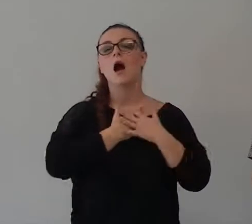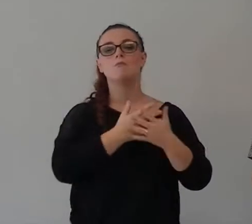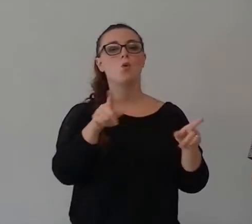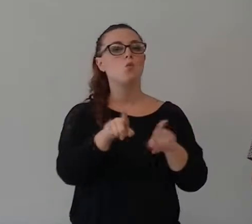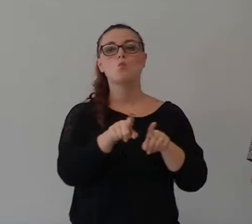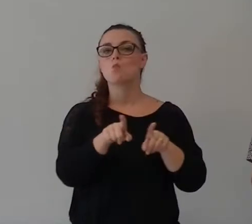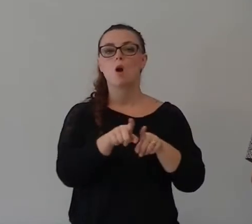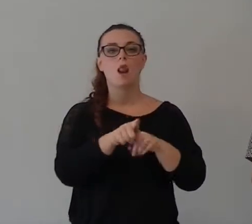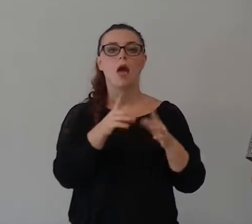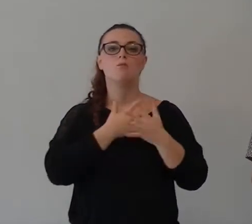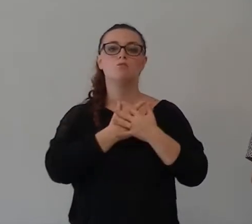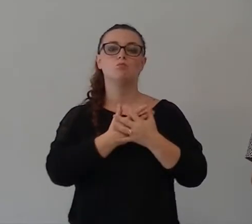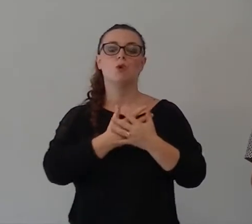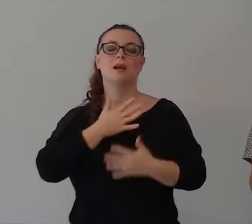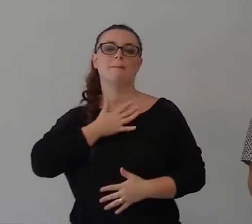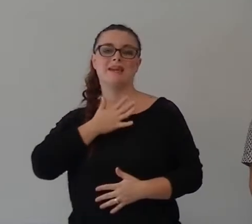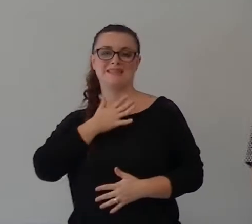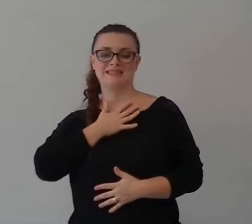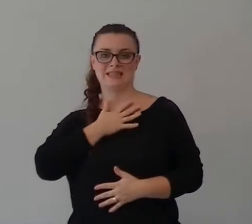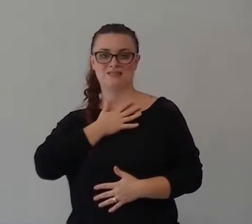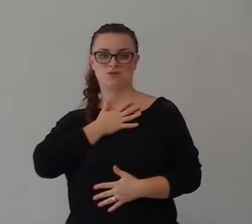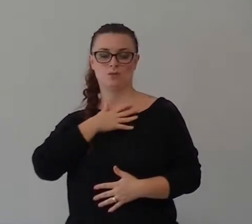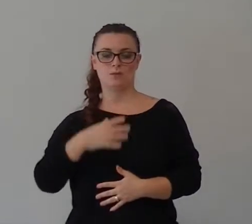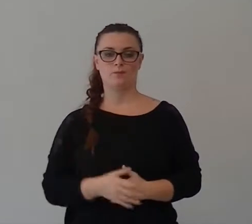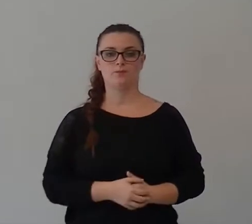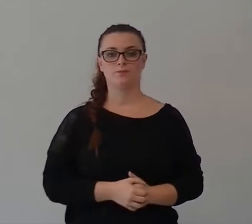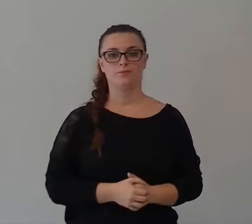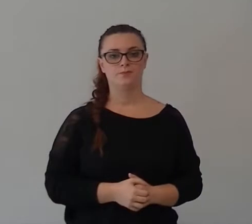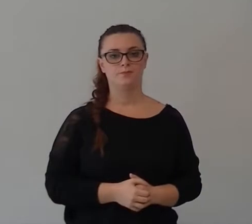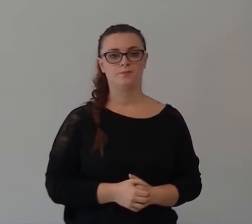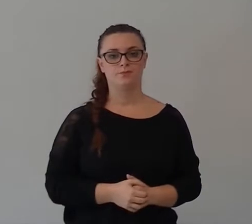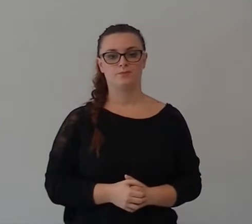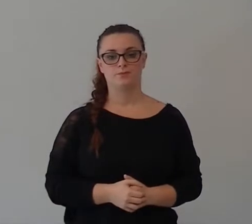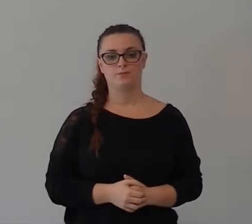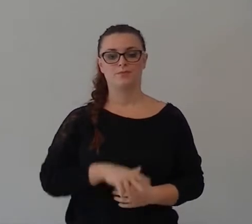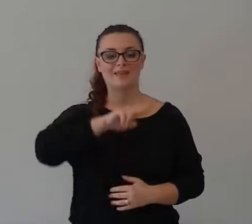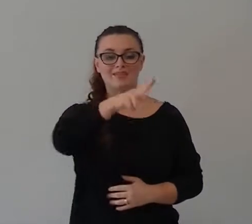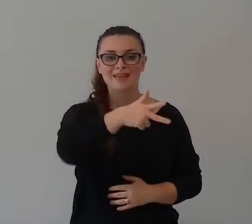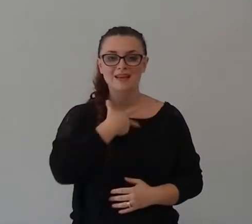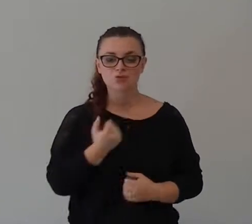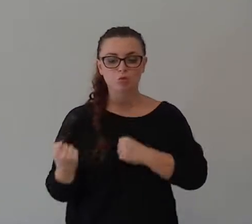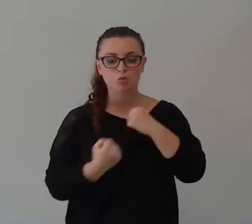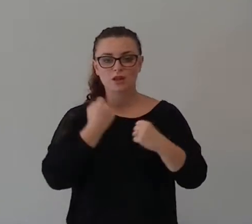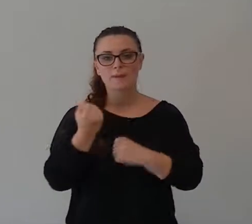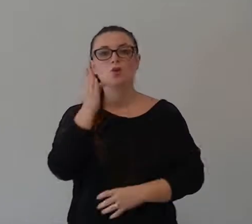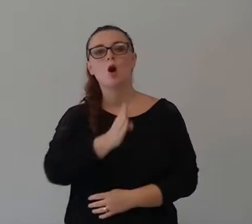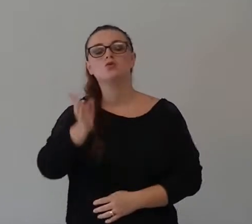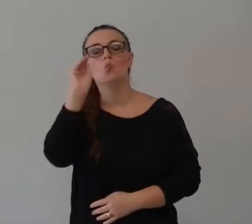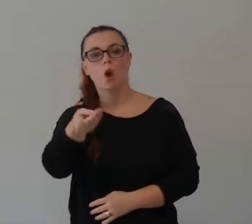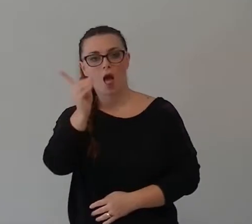al comandamento di Gesù di amare il prossimo suo stesso. Terza cosa che fa: si